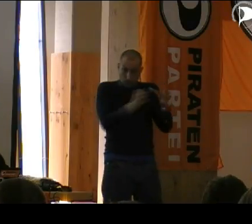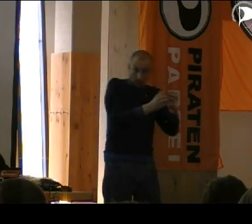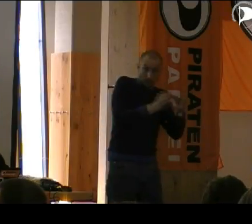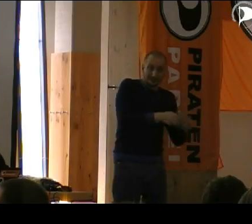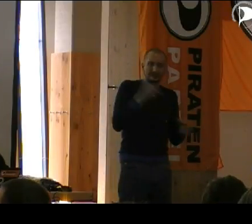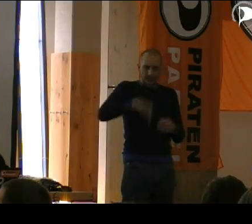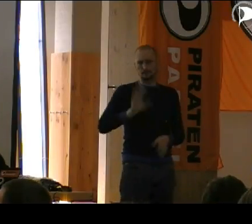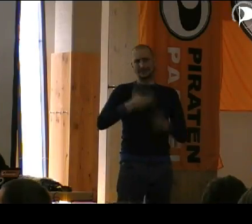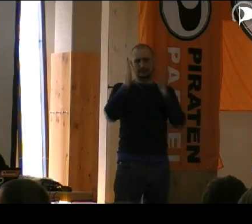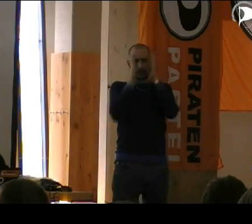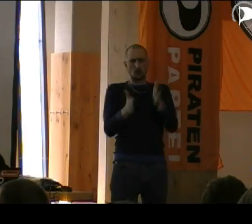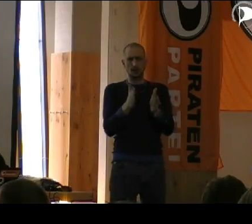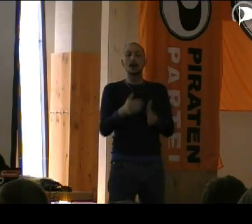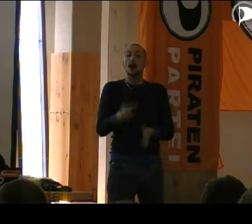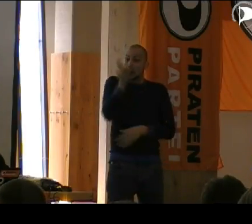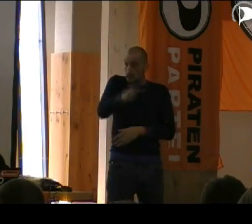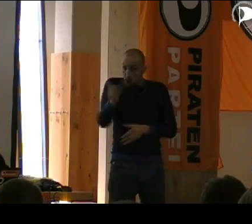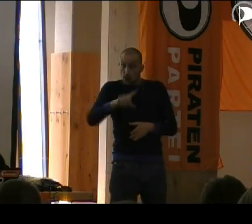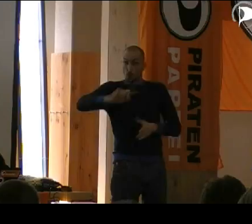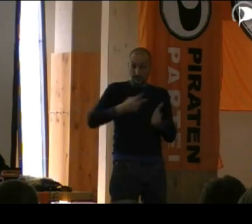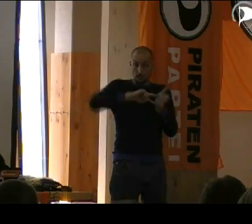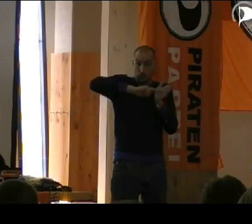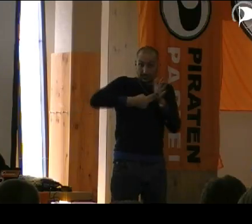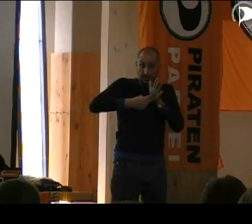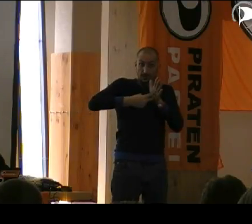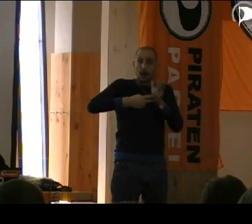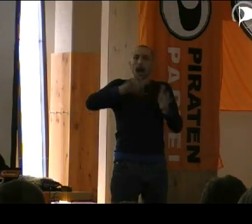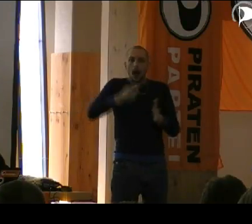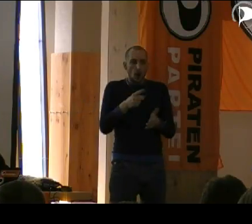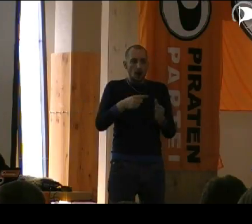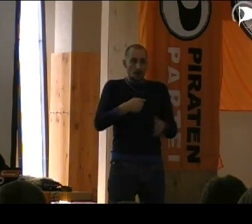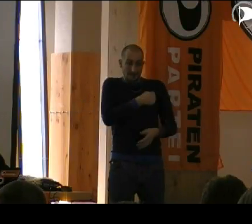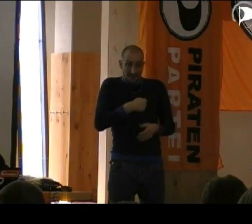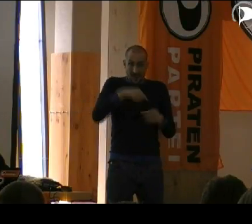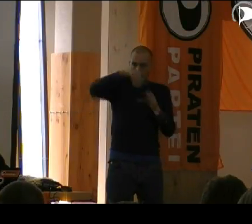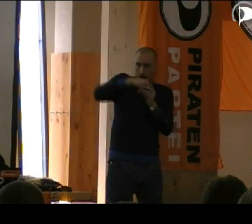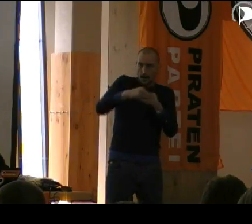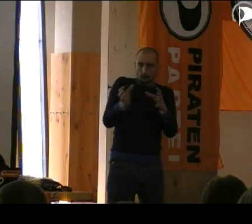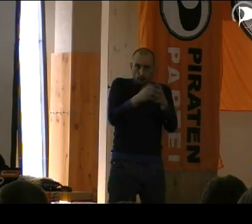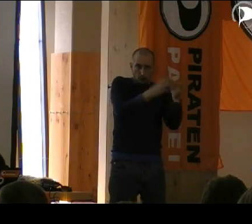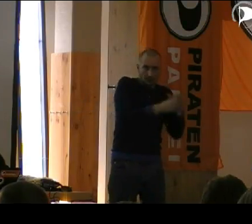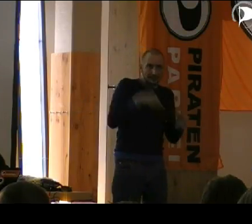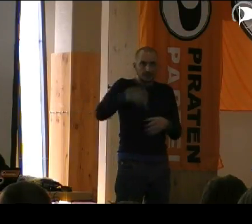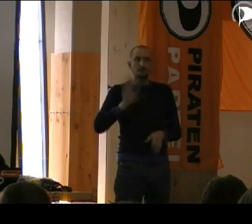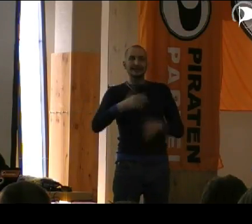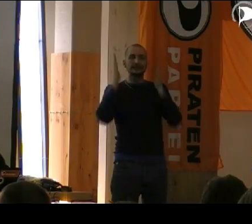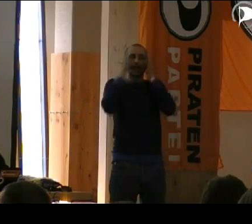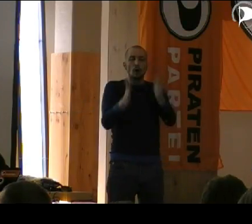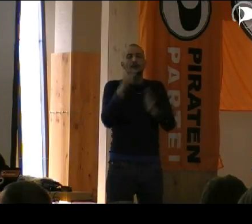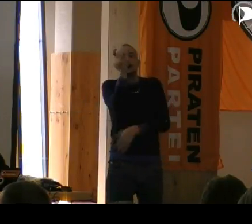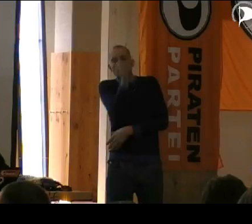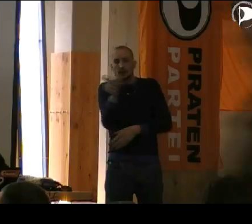bürgern und der politik aber auch misstrauen in der partei wir sehen das immer wieder wir sehen das auch